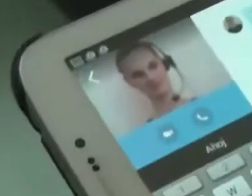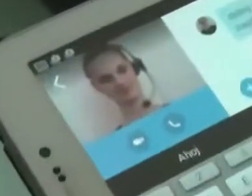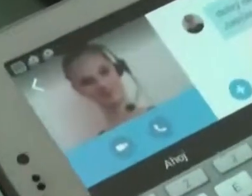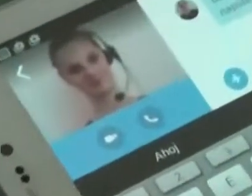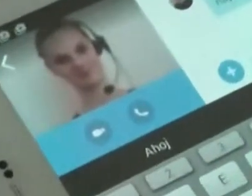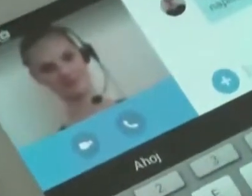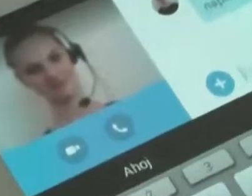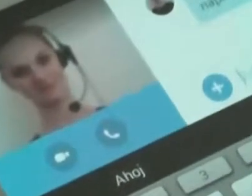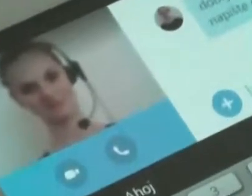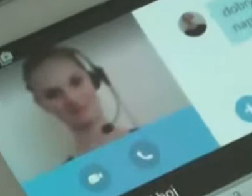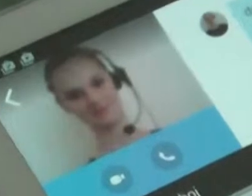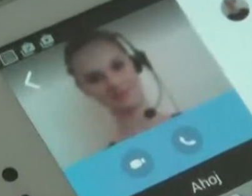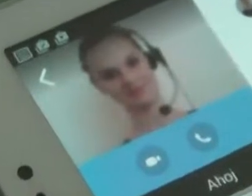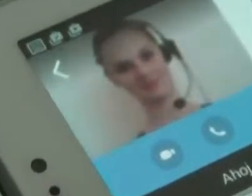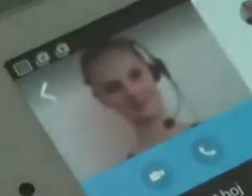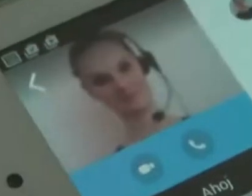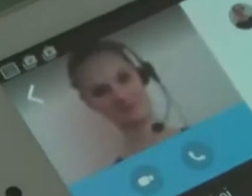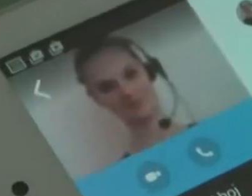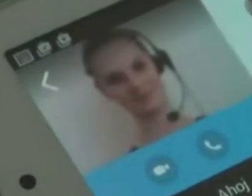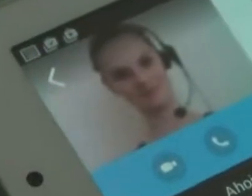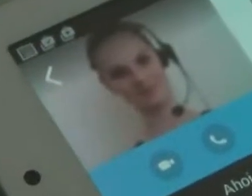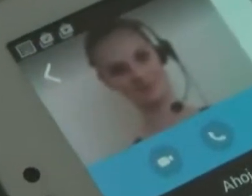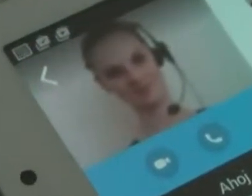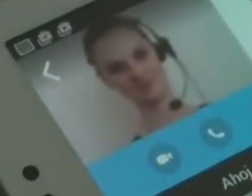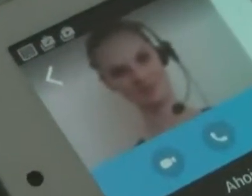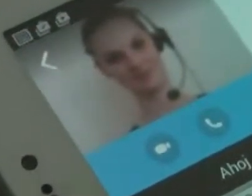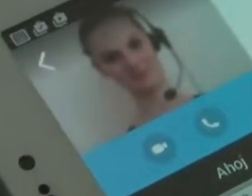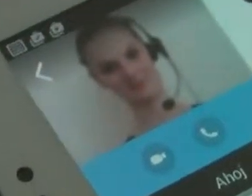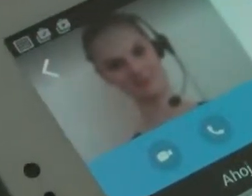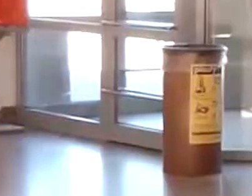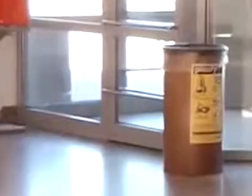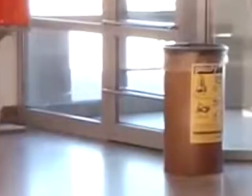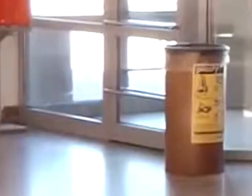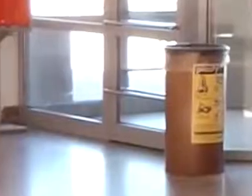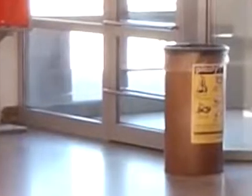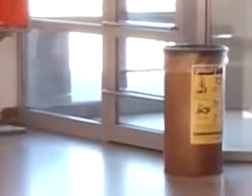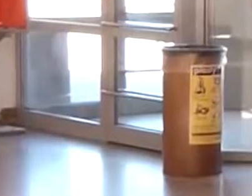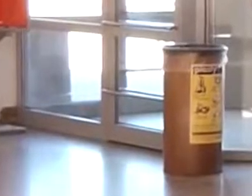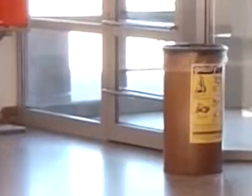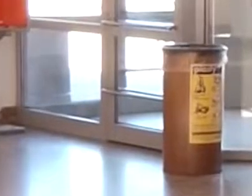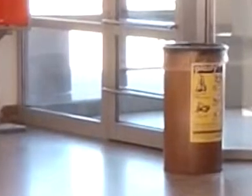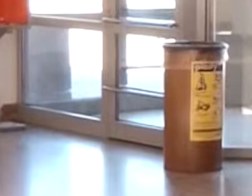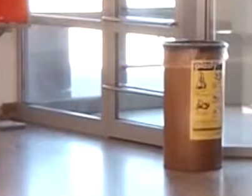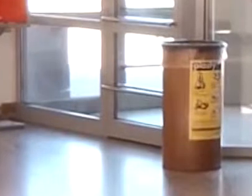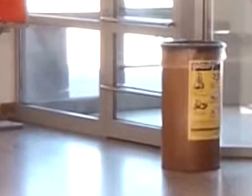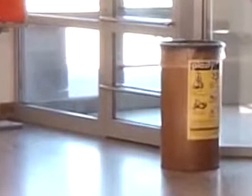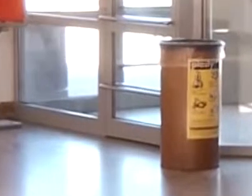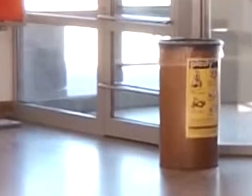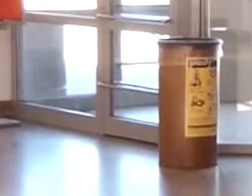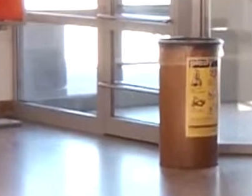používá mluvenou češtinu, kterou tlumočník převádí do českého znakového jazyka. Tímto způsobem lze tlumočit osobní rozhovor neslyšícího